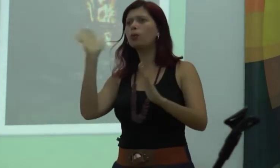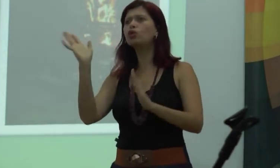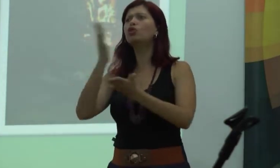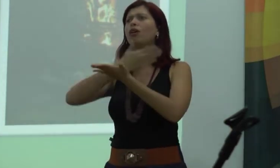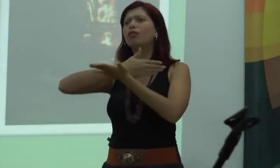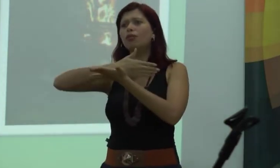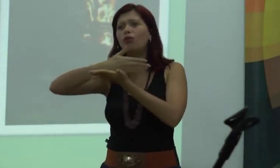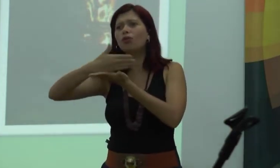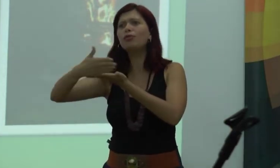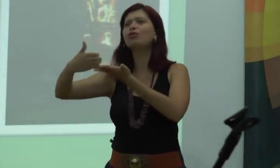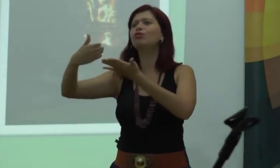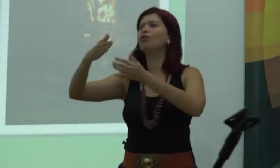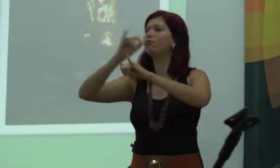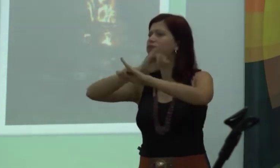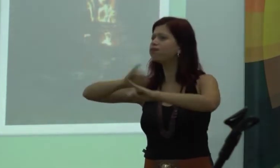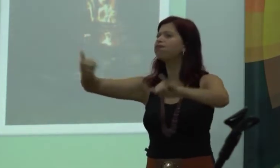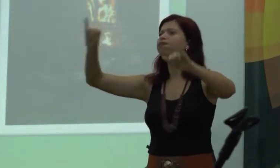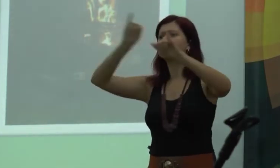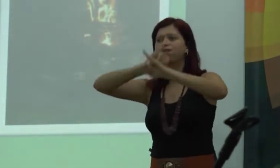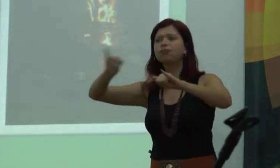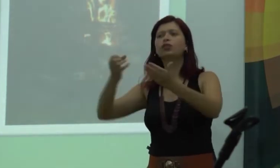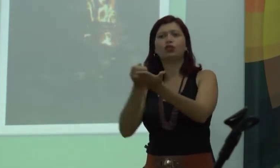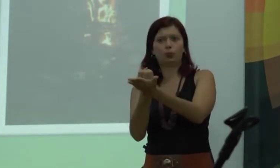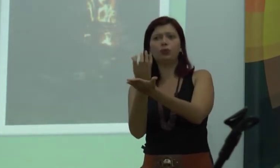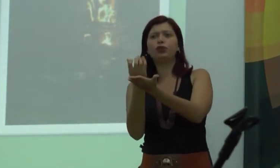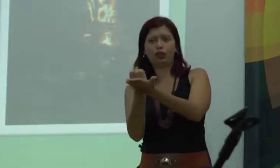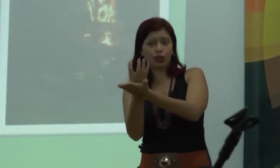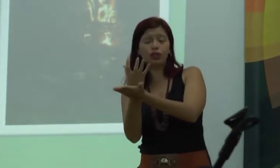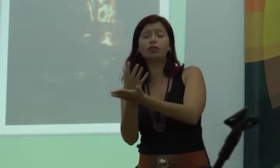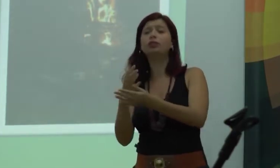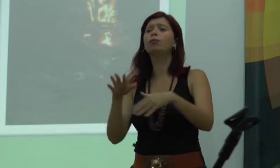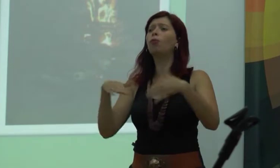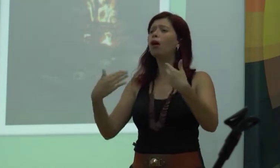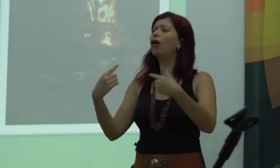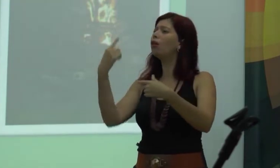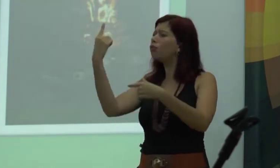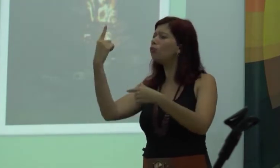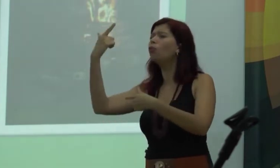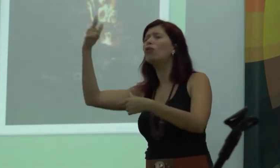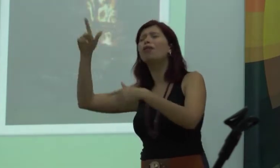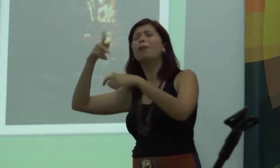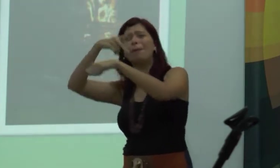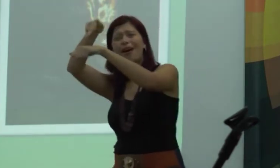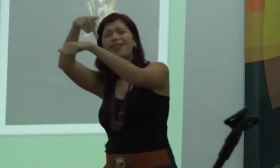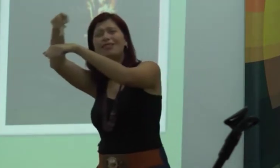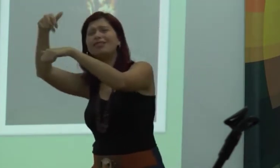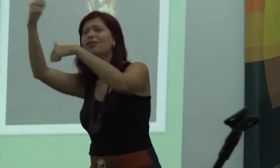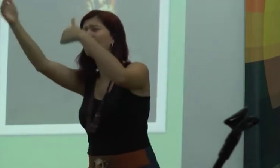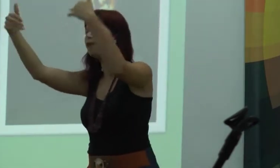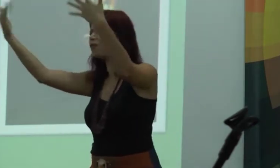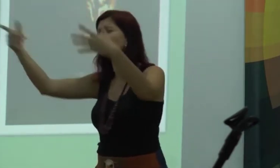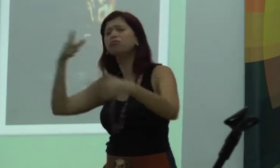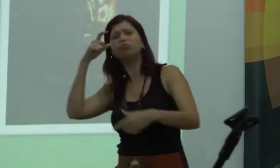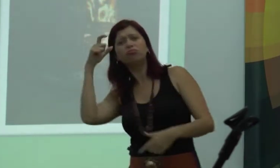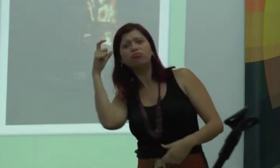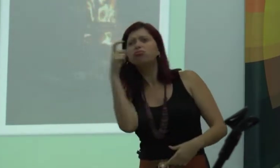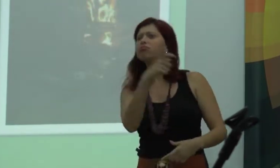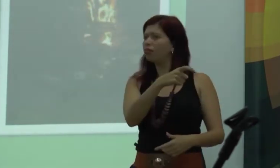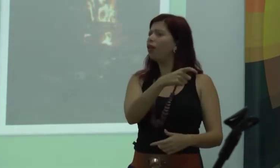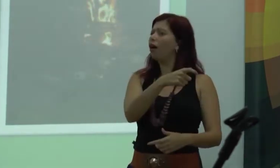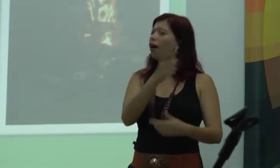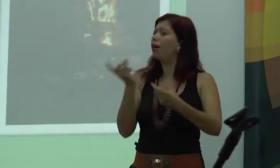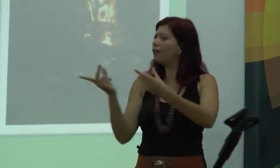Então, teve um período também, quando começou essa divulgação da doutrina espírita, né, em